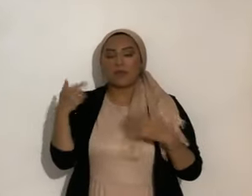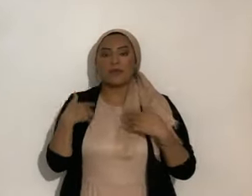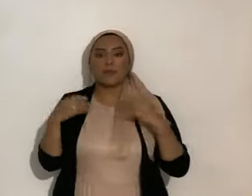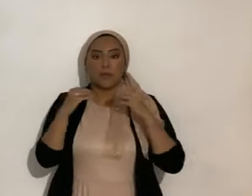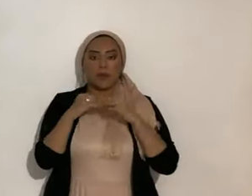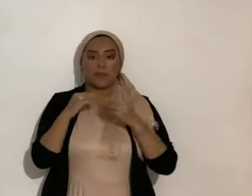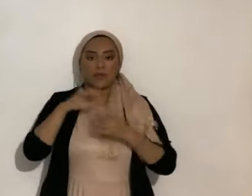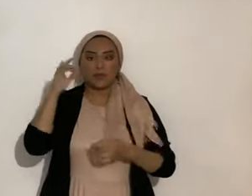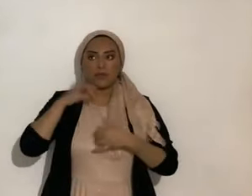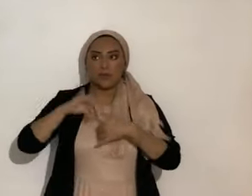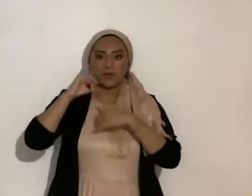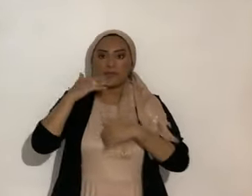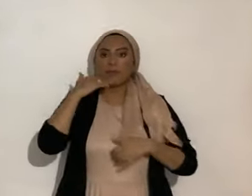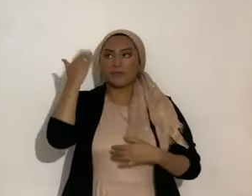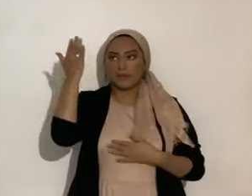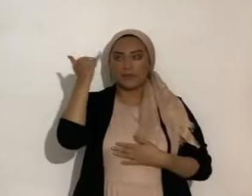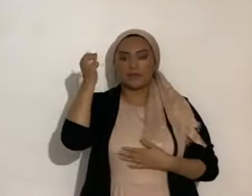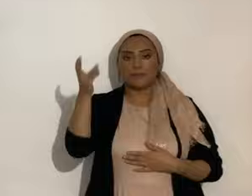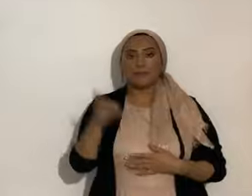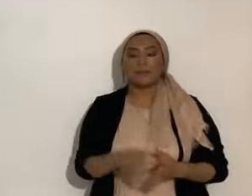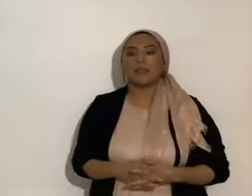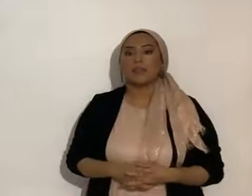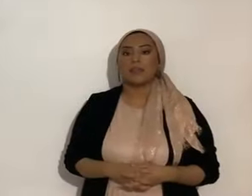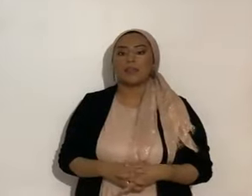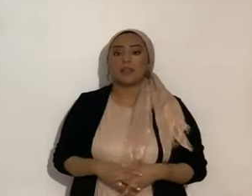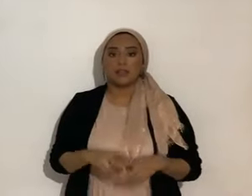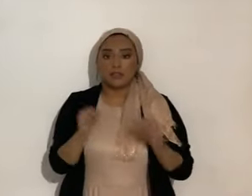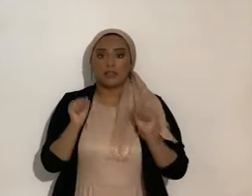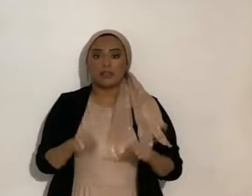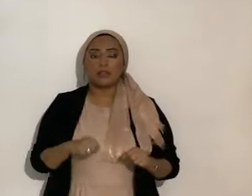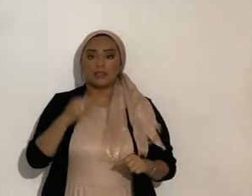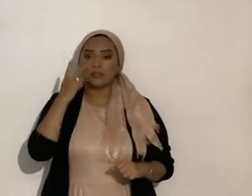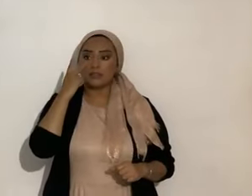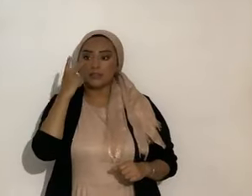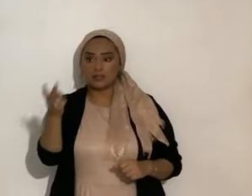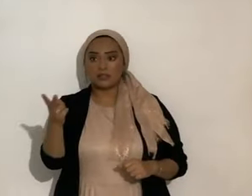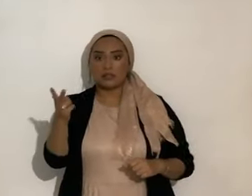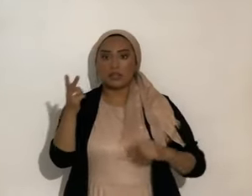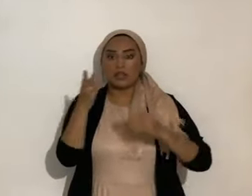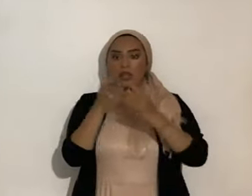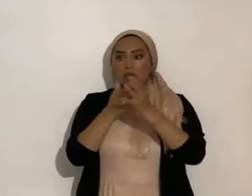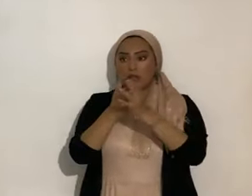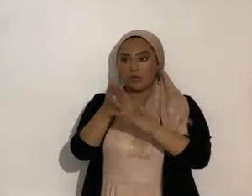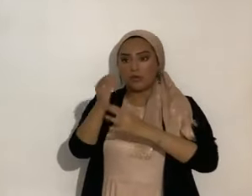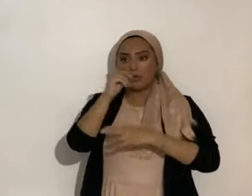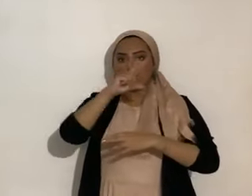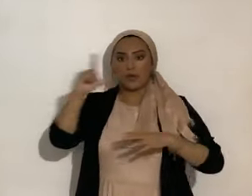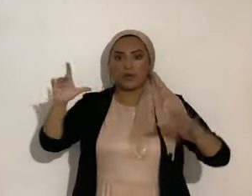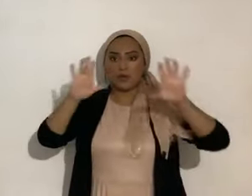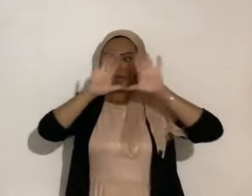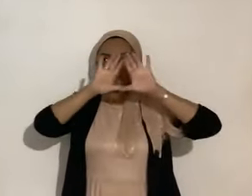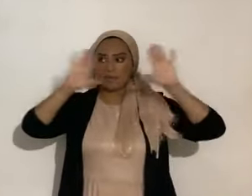altura espiritual y la gloria es para el Eterno. Se ve inclusive a través del muro.